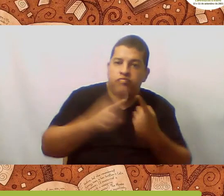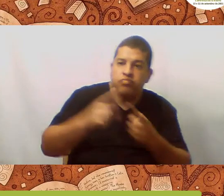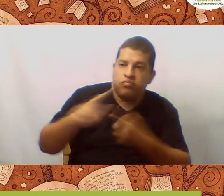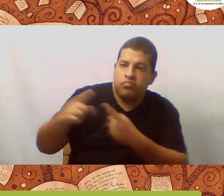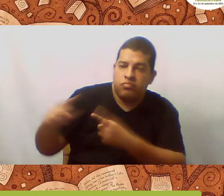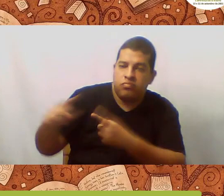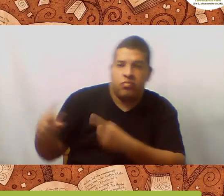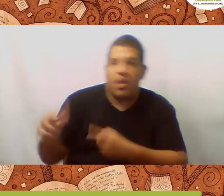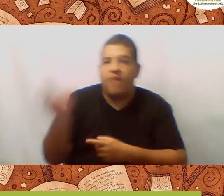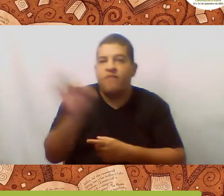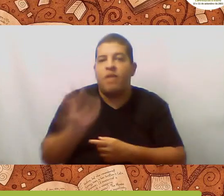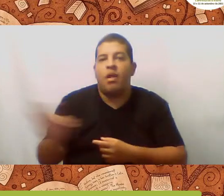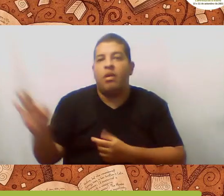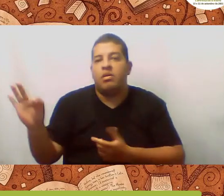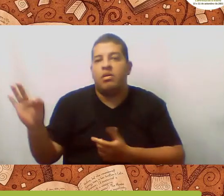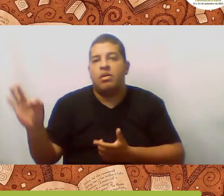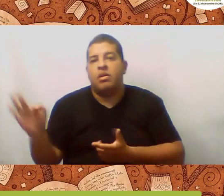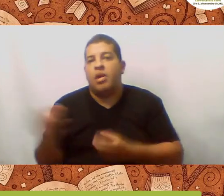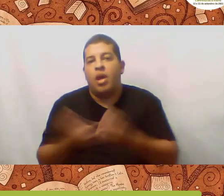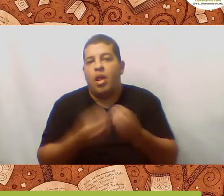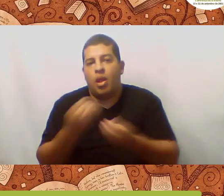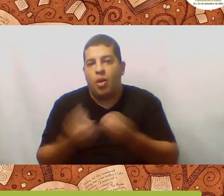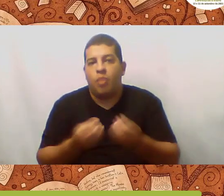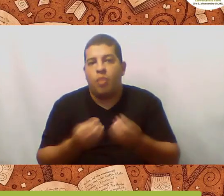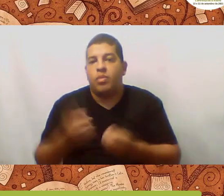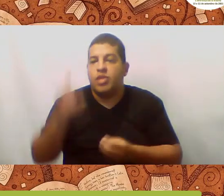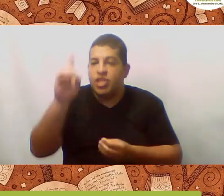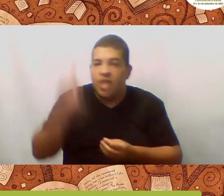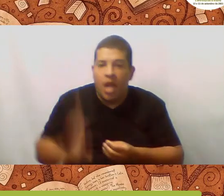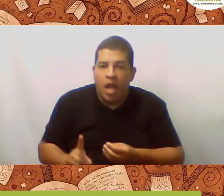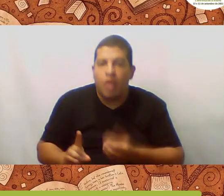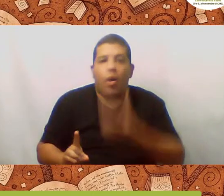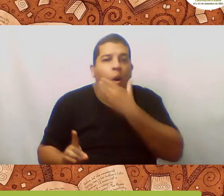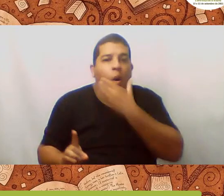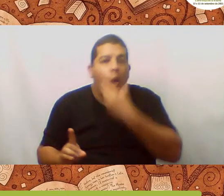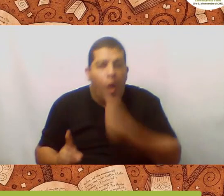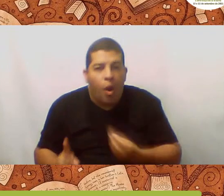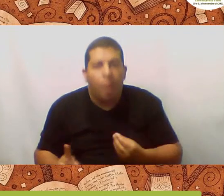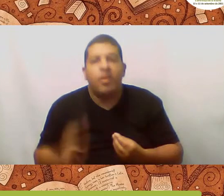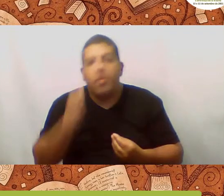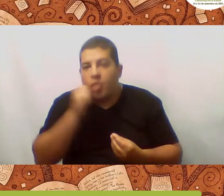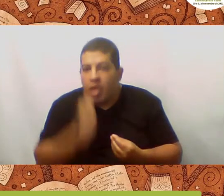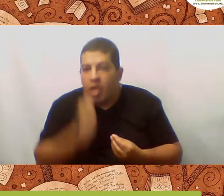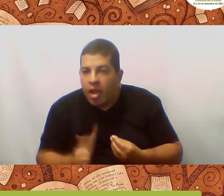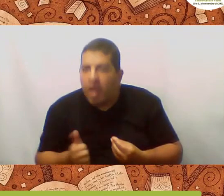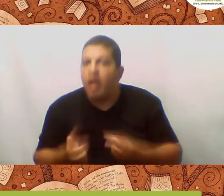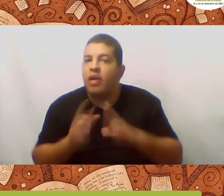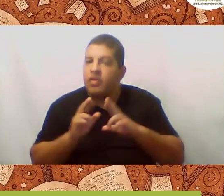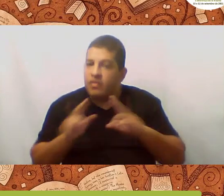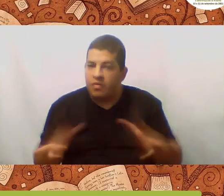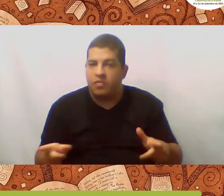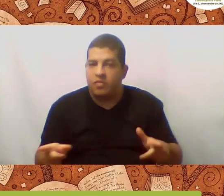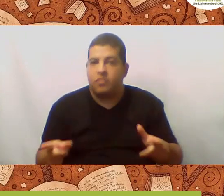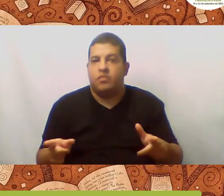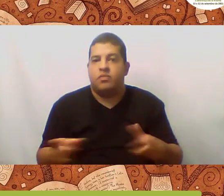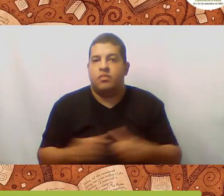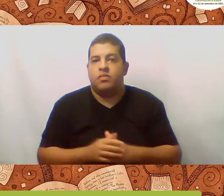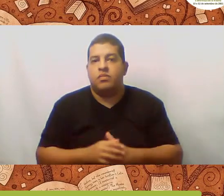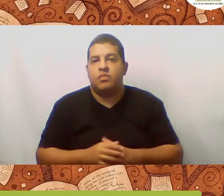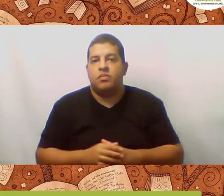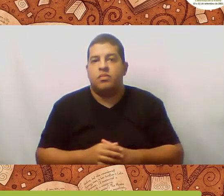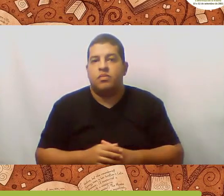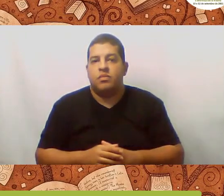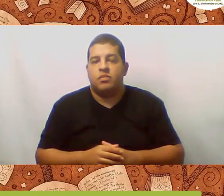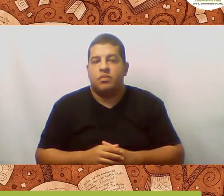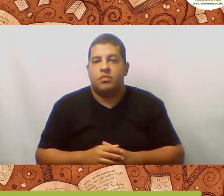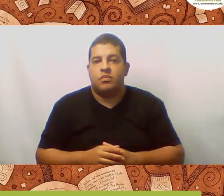de igualdade de direitos entre homens e mulheres, não poderia considerar, né, a